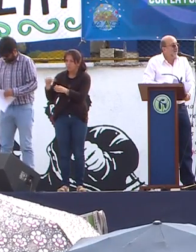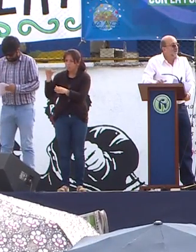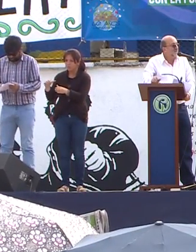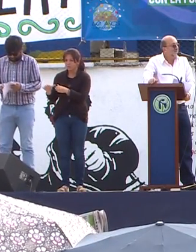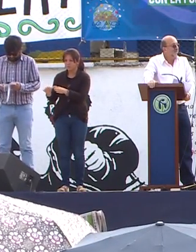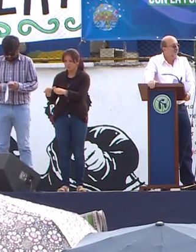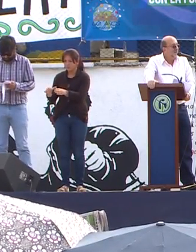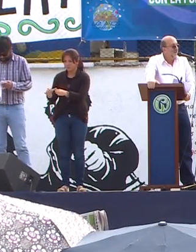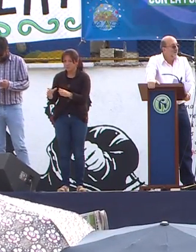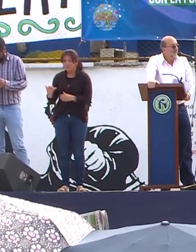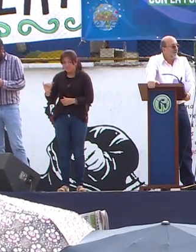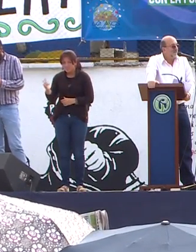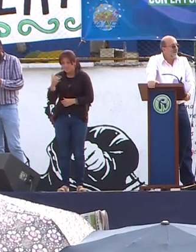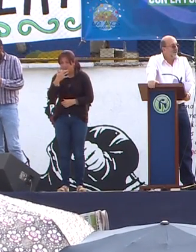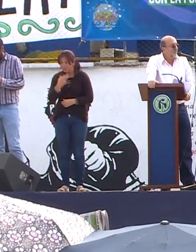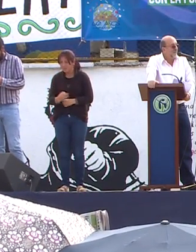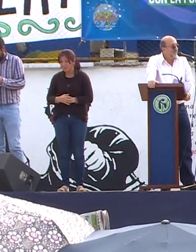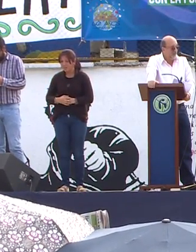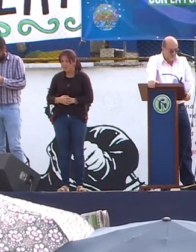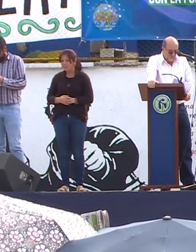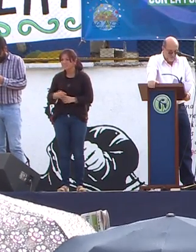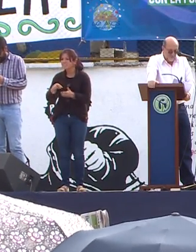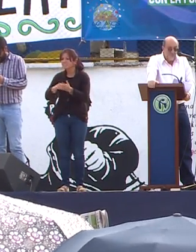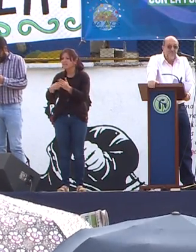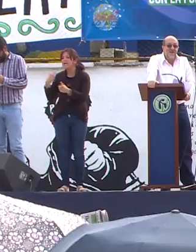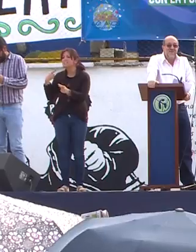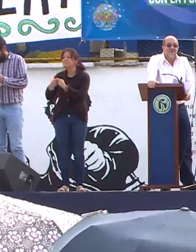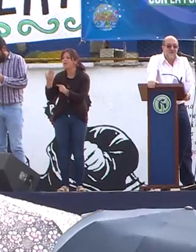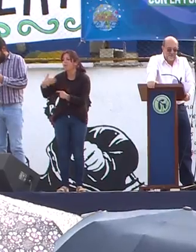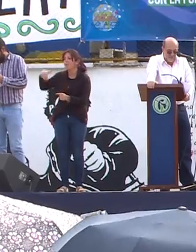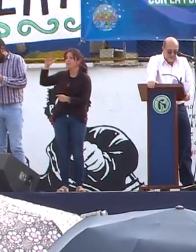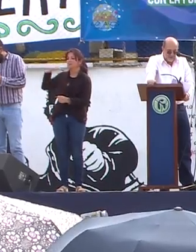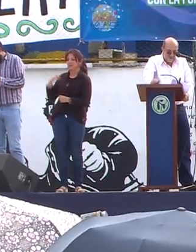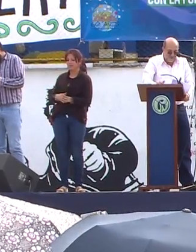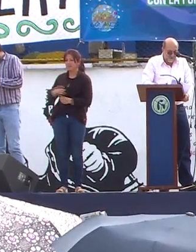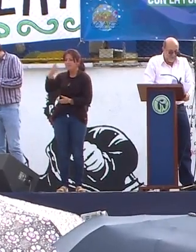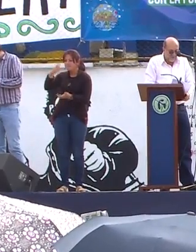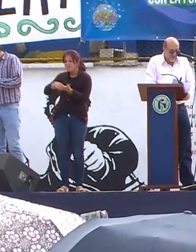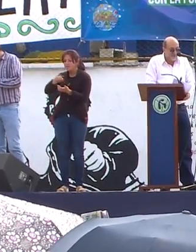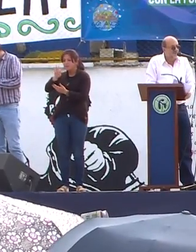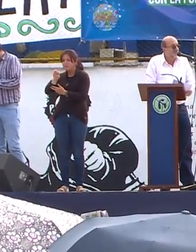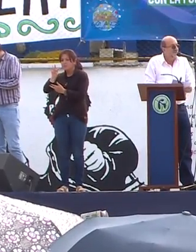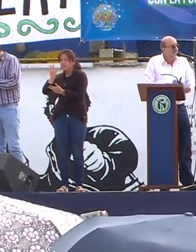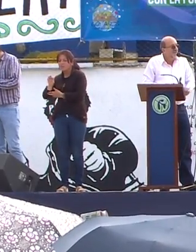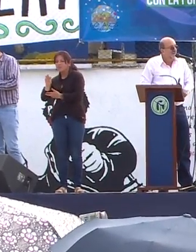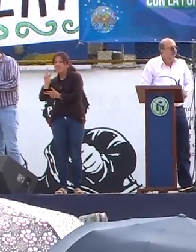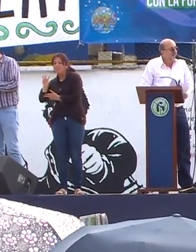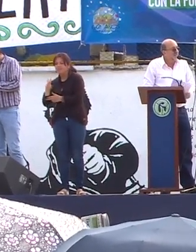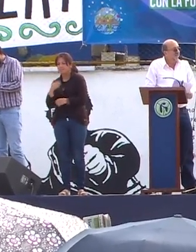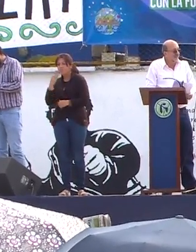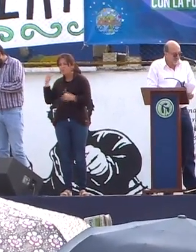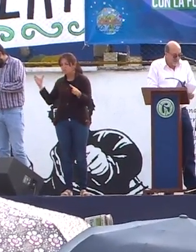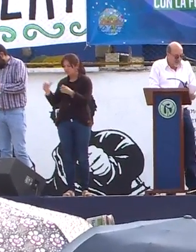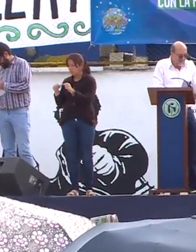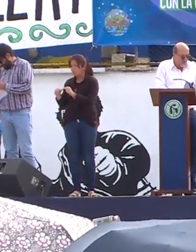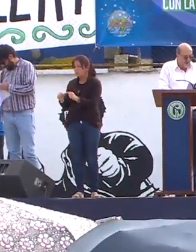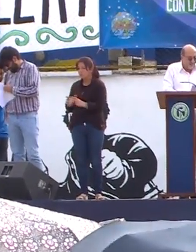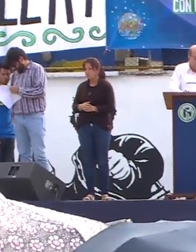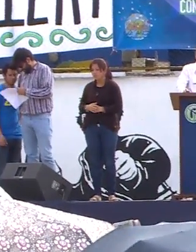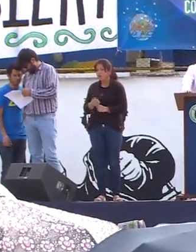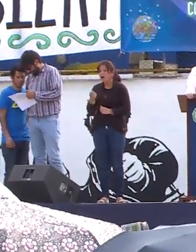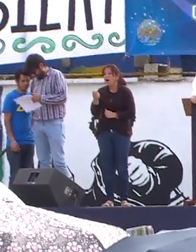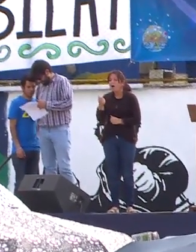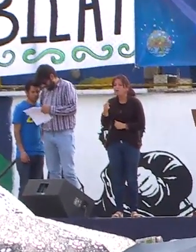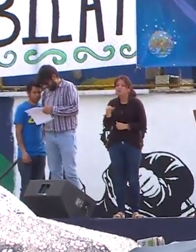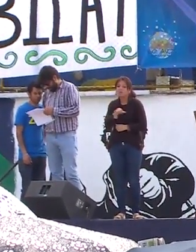Escucharon bien, el siglo pasado, 1993. casi desde la época